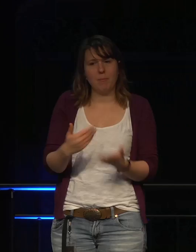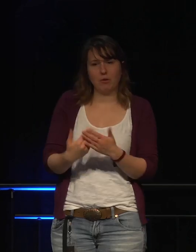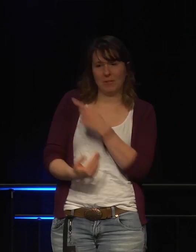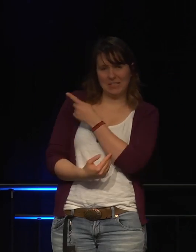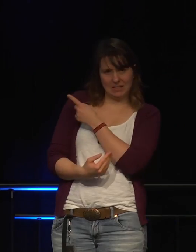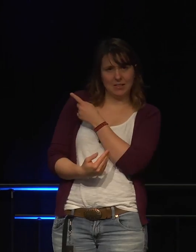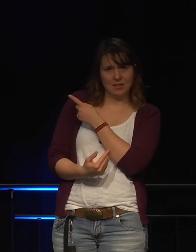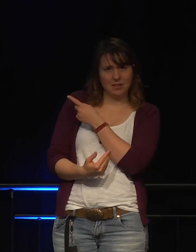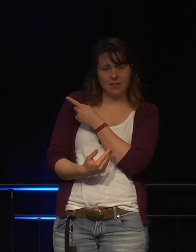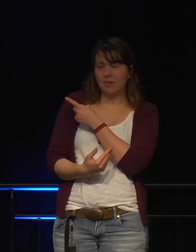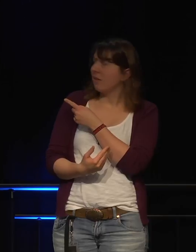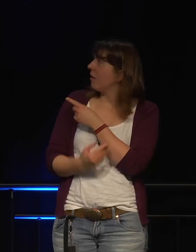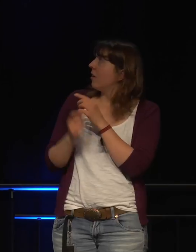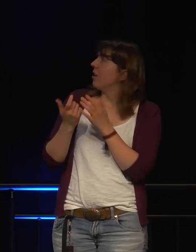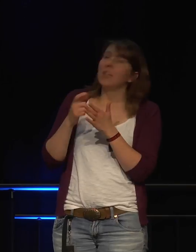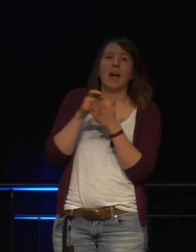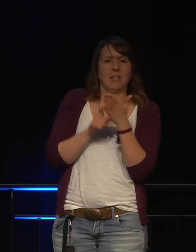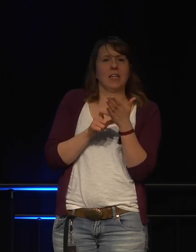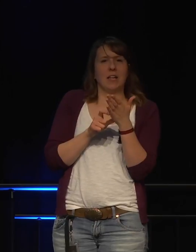es, ¿cuántas